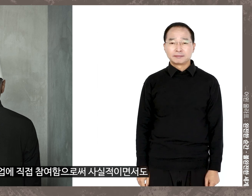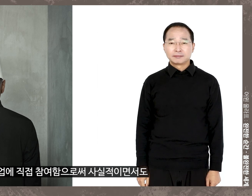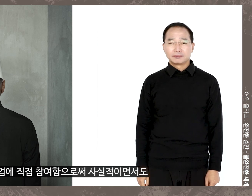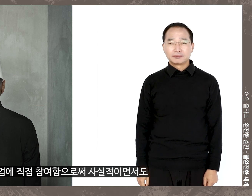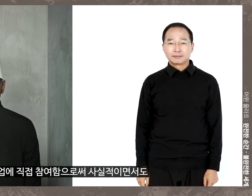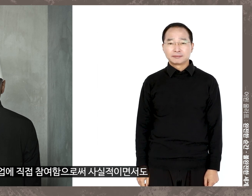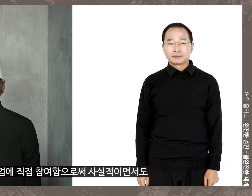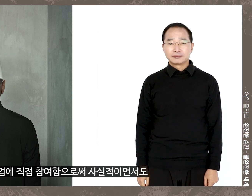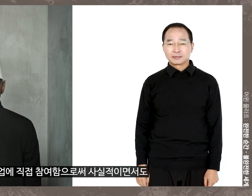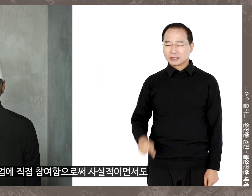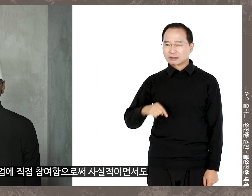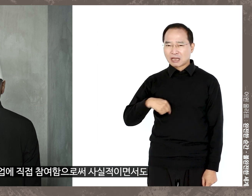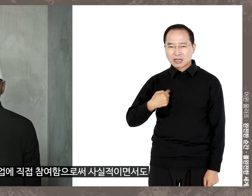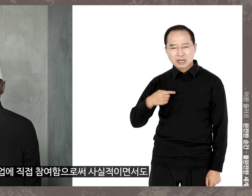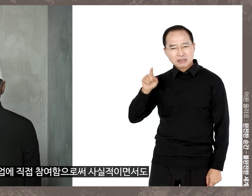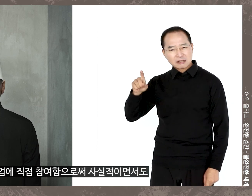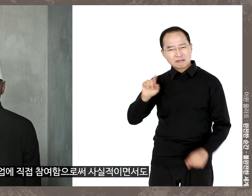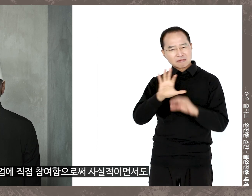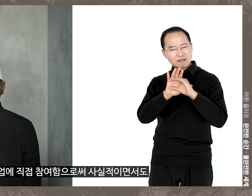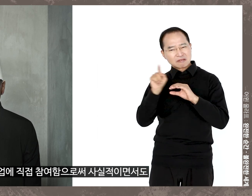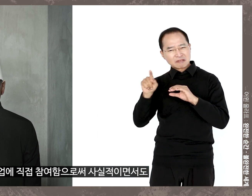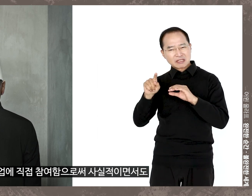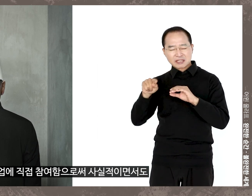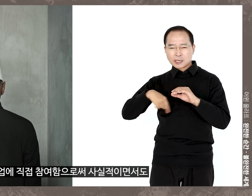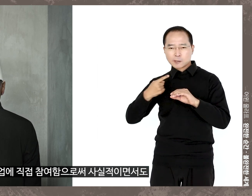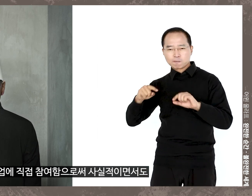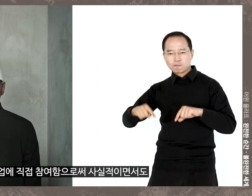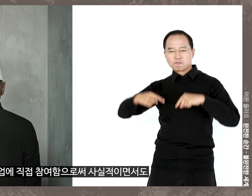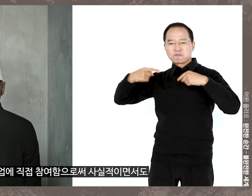작업에 직접 참여함으로써